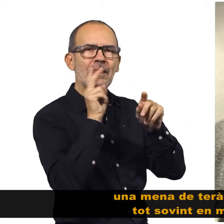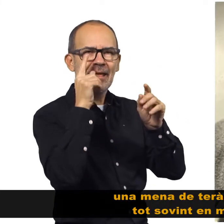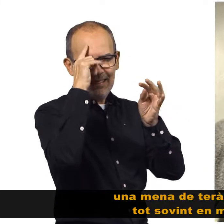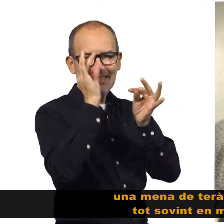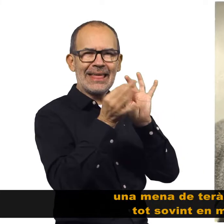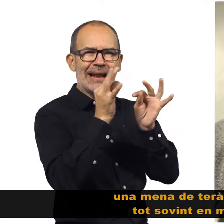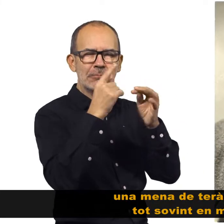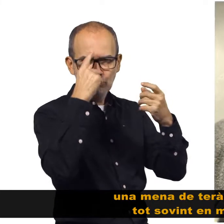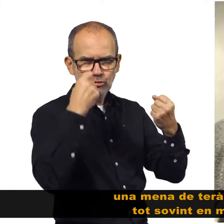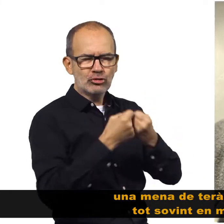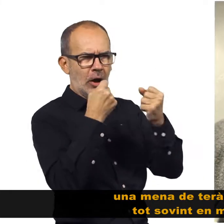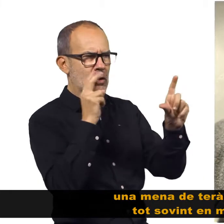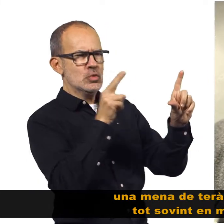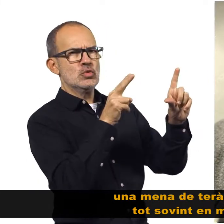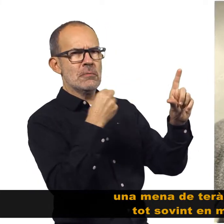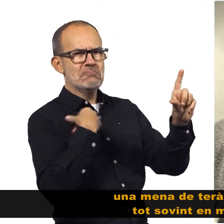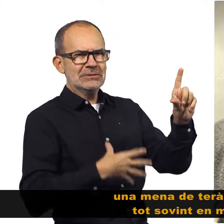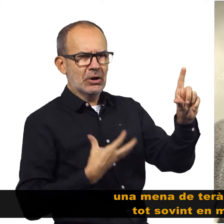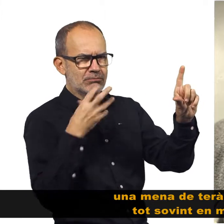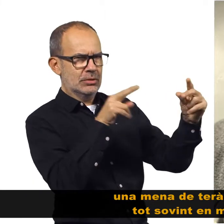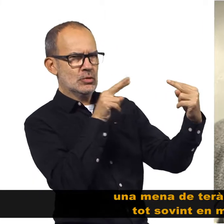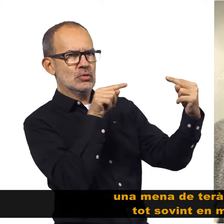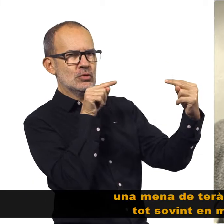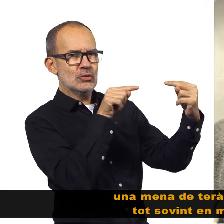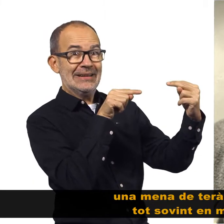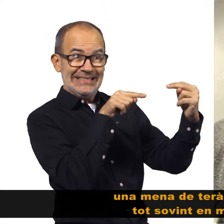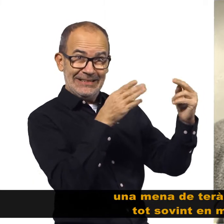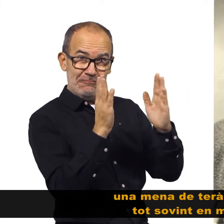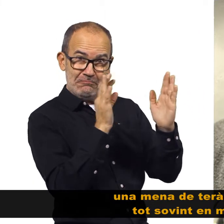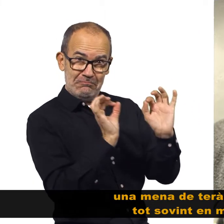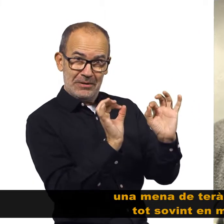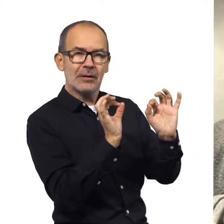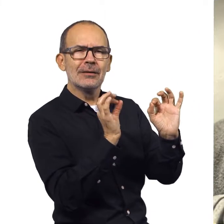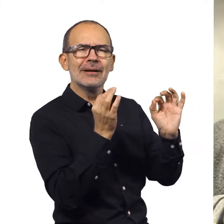moments en què necessitem veure'ns a nosaltres mateixos com si fóssim algú altre.